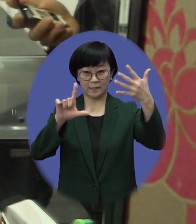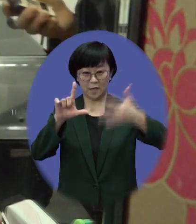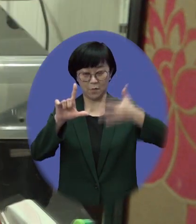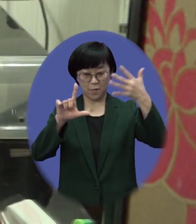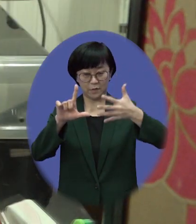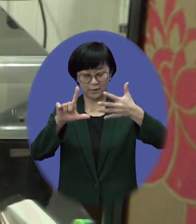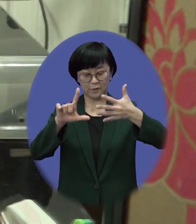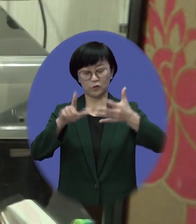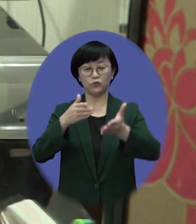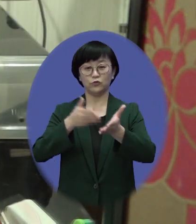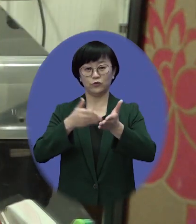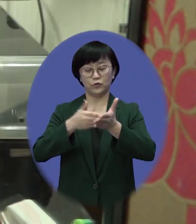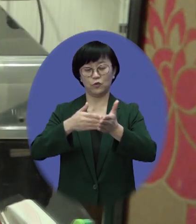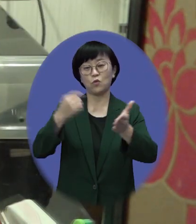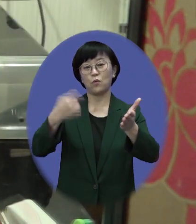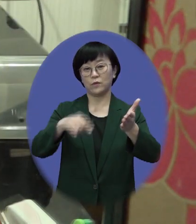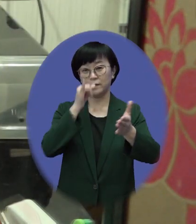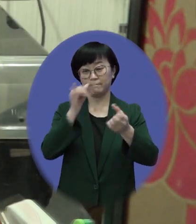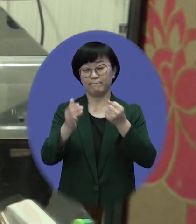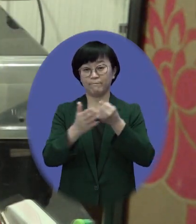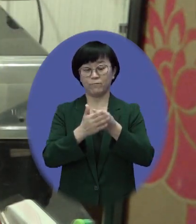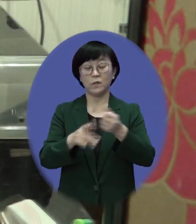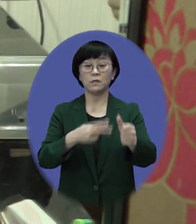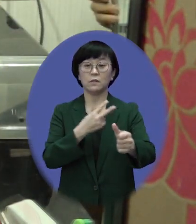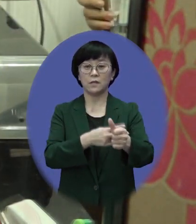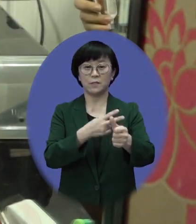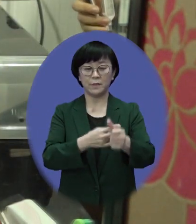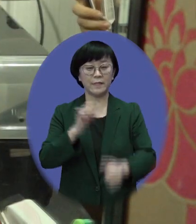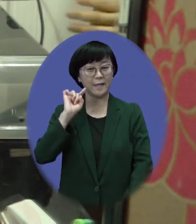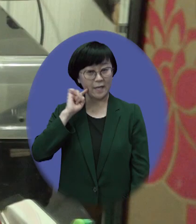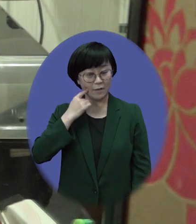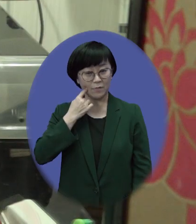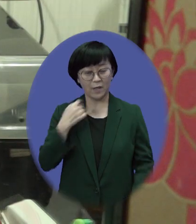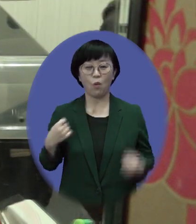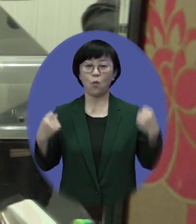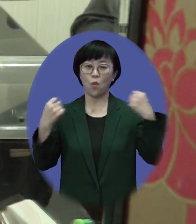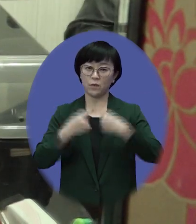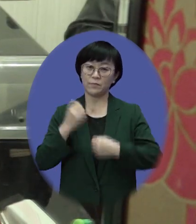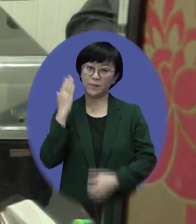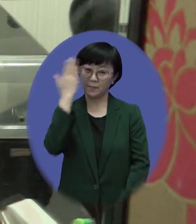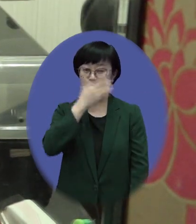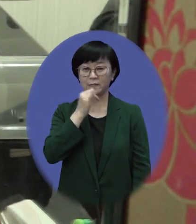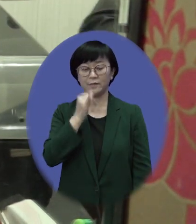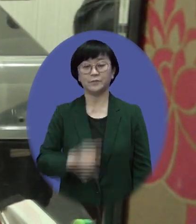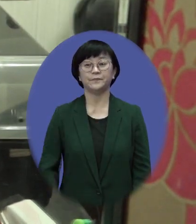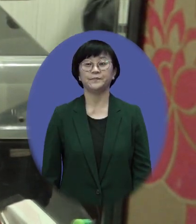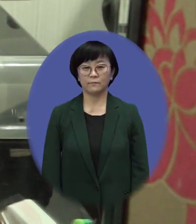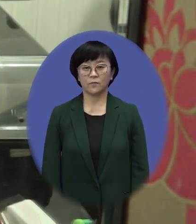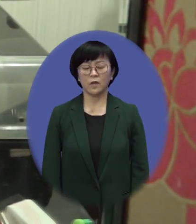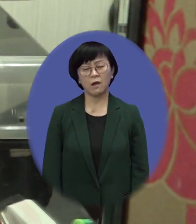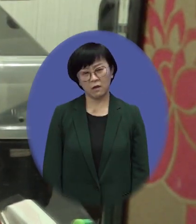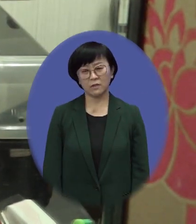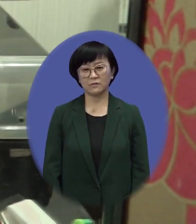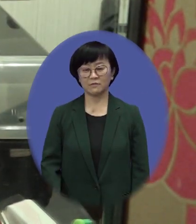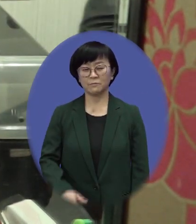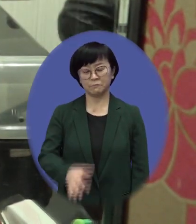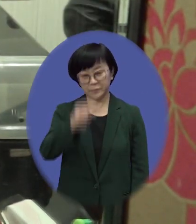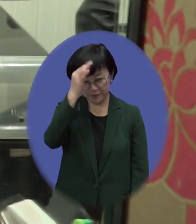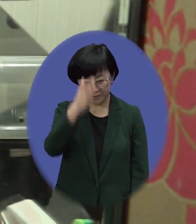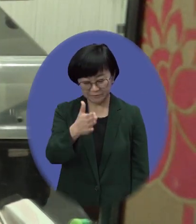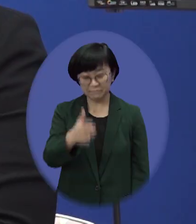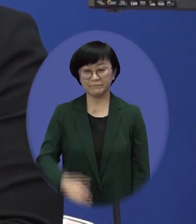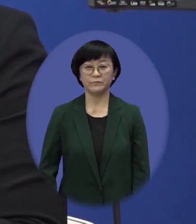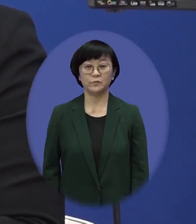실시간 라이브로 앵커 교육을 하는 날. 강사님이 촬영에 앞서 예쁘게 꽃단장을 하고 계시네요. 아유, 네,